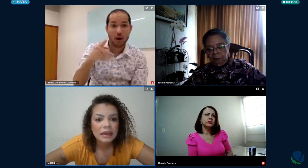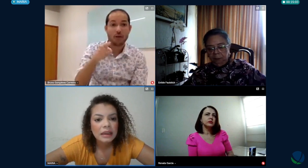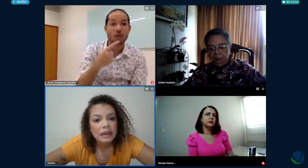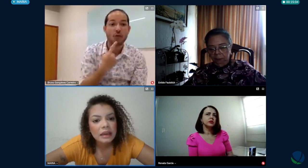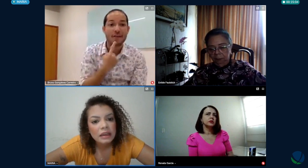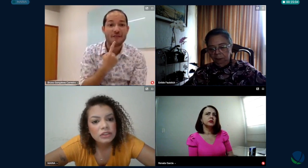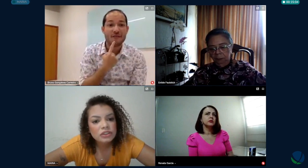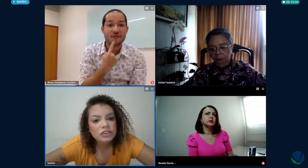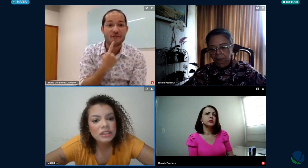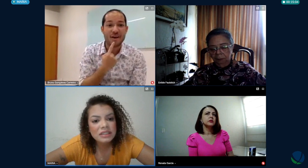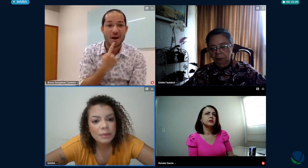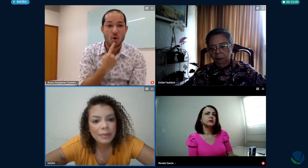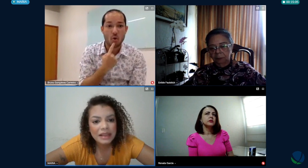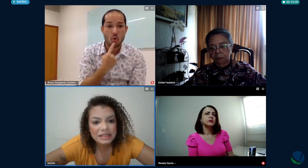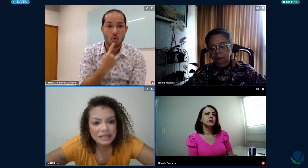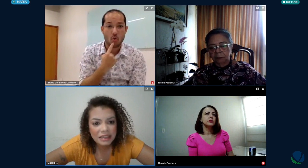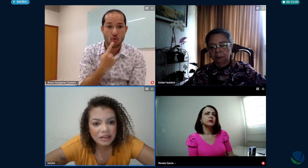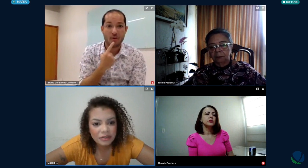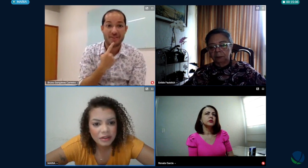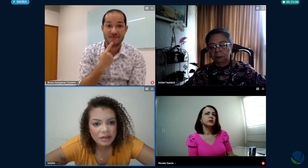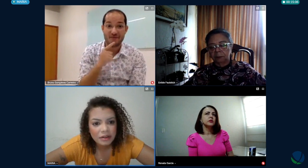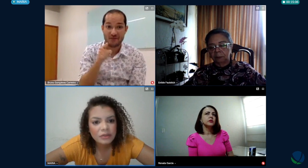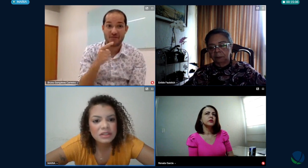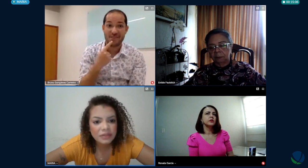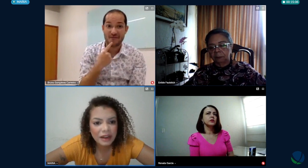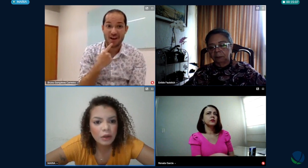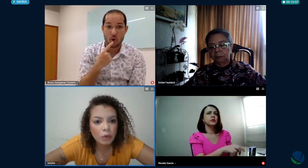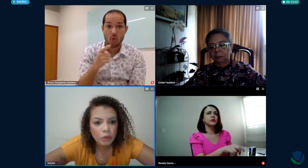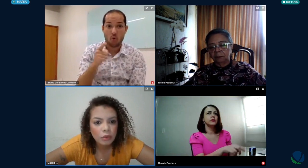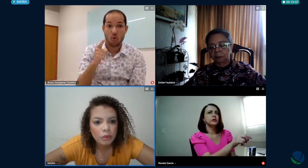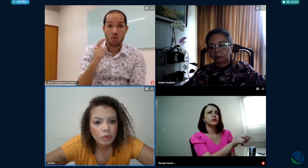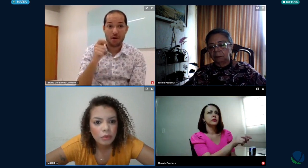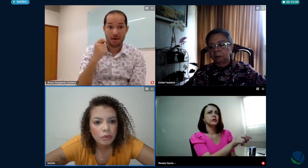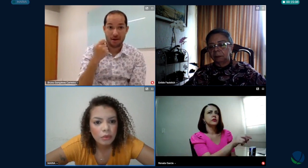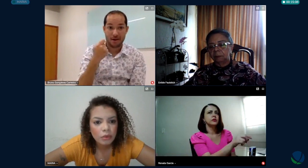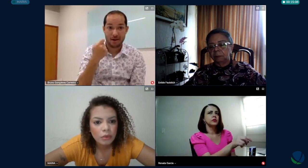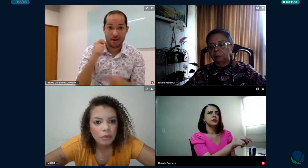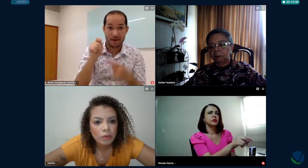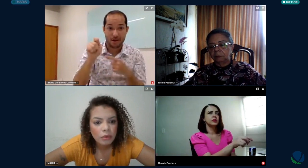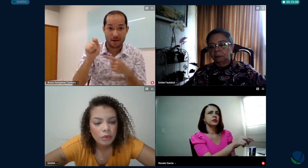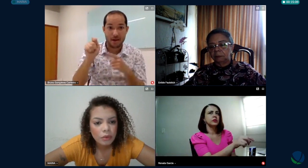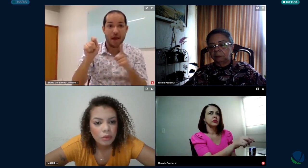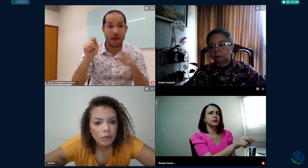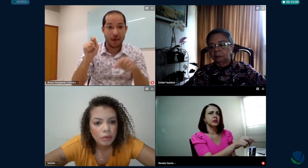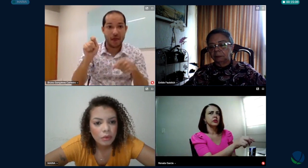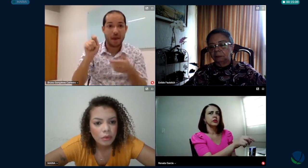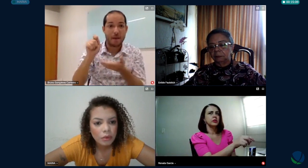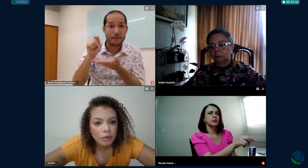você disse, passiva, você falou.